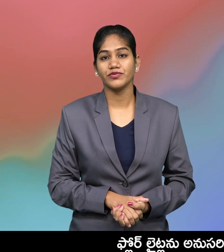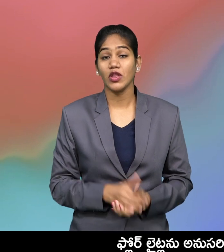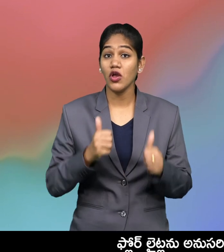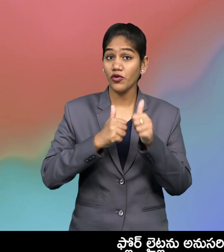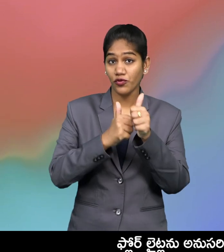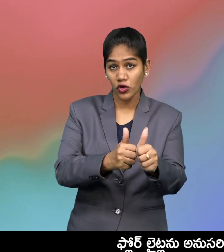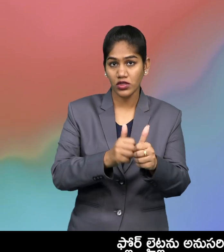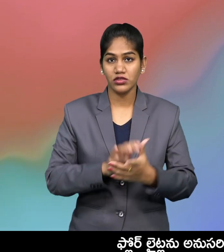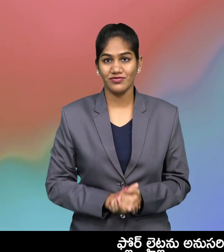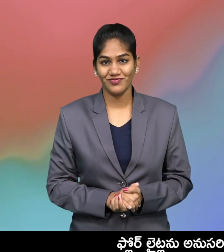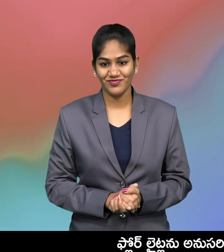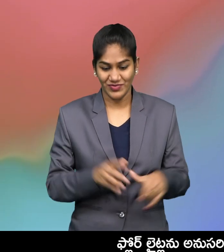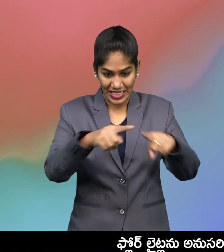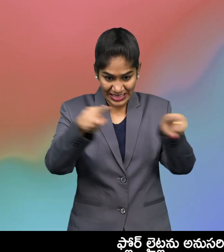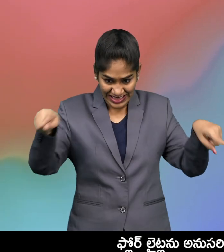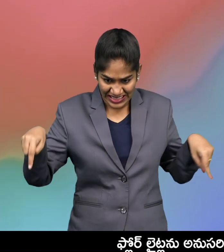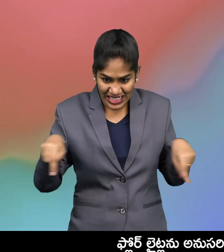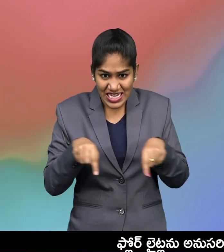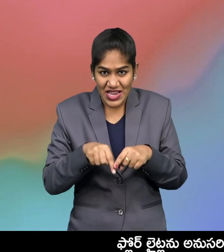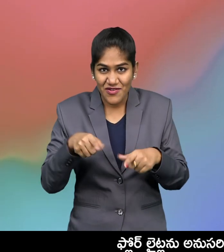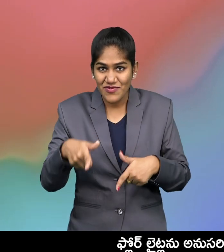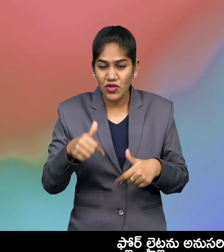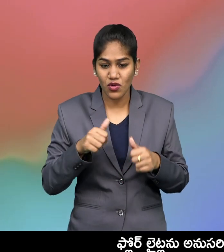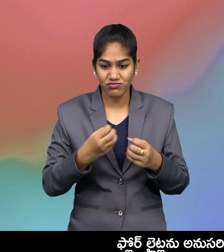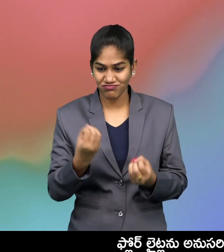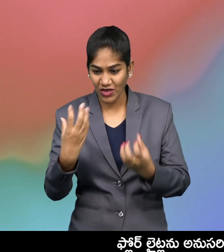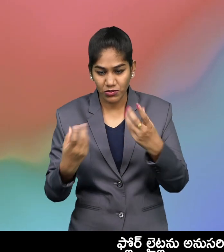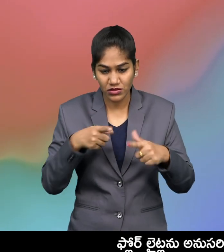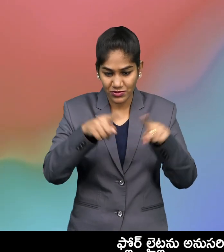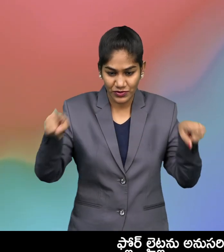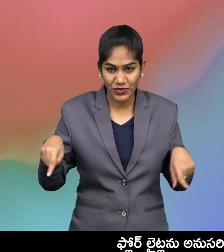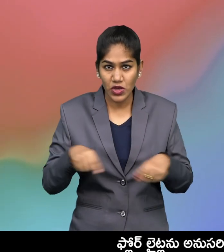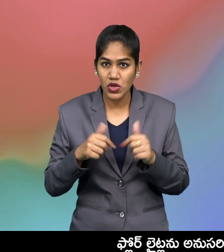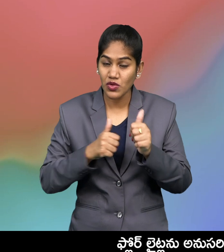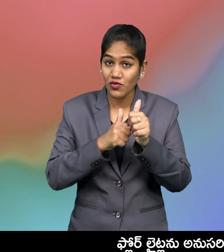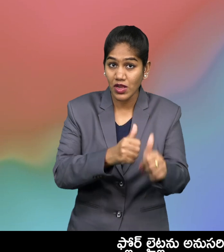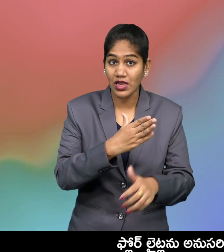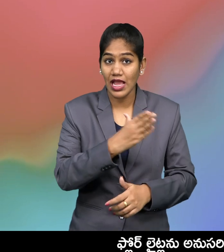ఫ్లోర్ లైట్లను అనుసరించండి మరియు ముక్కు మరియు నోటిని కప్పుకోండి.